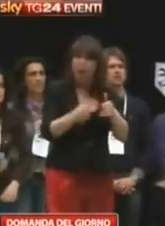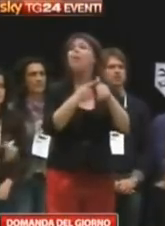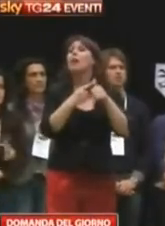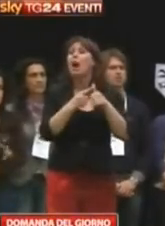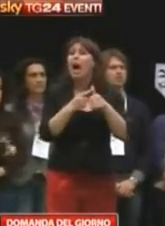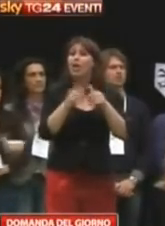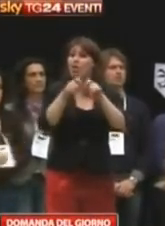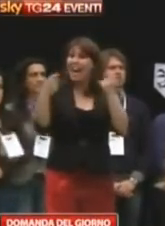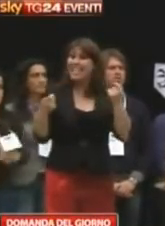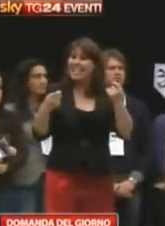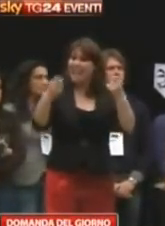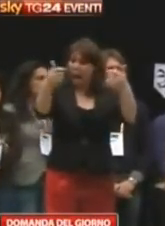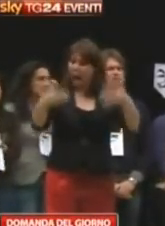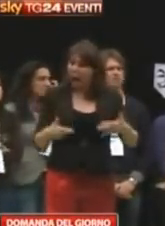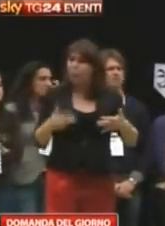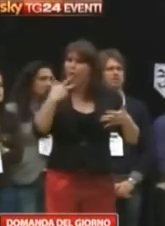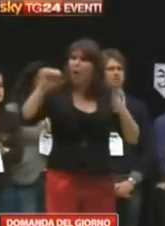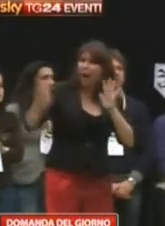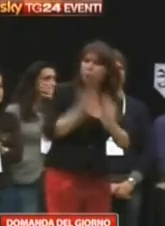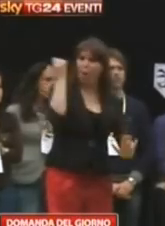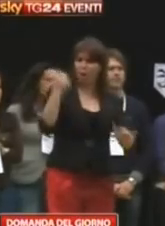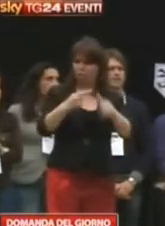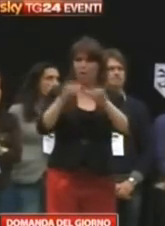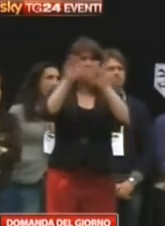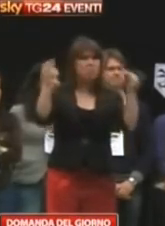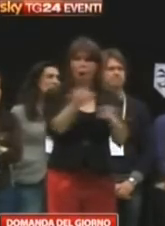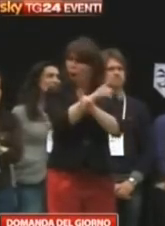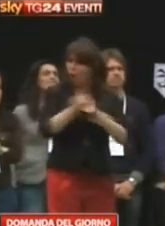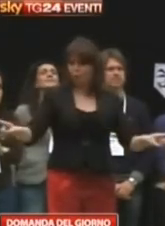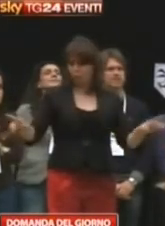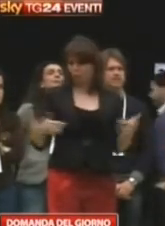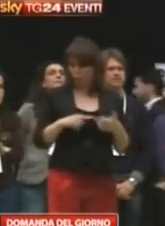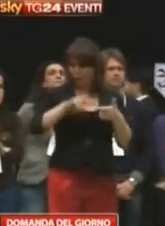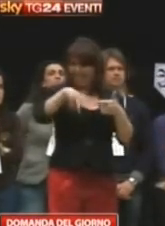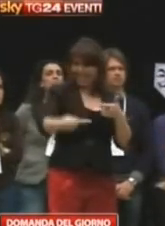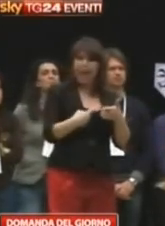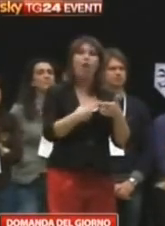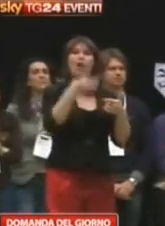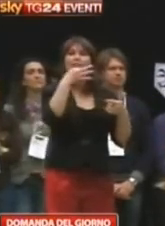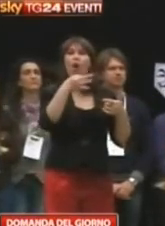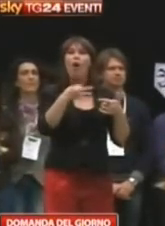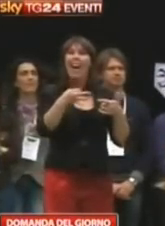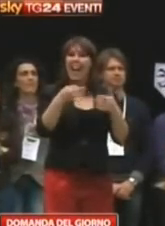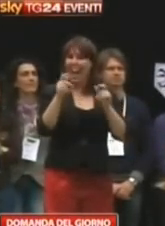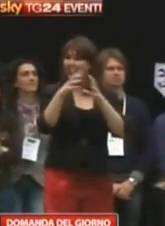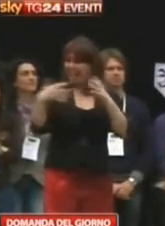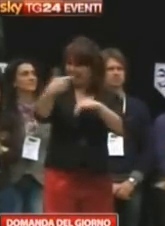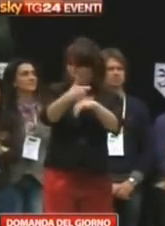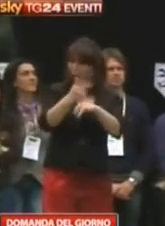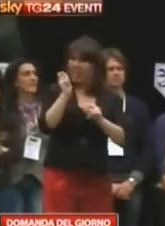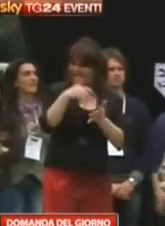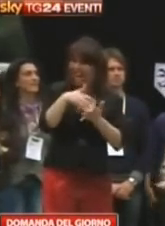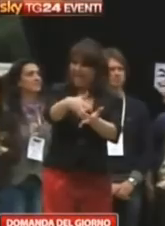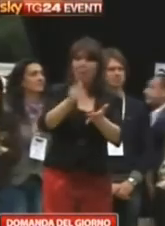dell'albo dei giornalisti, non c'è in nessuna parte del mondo, fuori! Abolizione dei finanziamenti agli editori, se vuoi fare